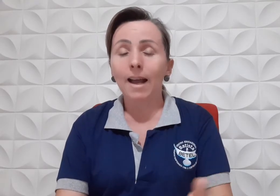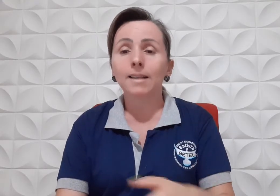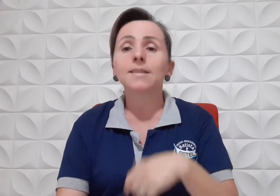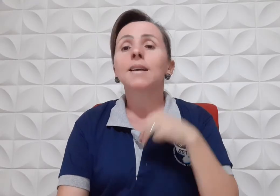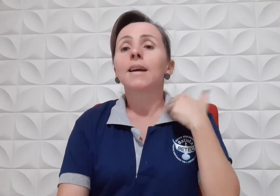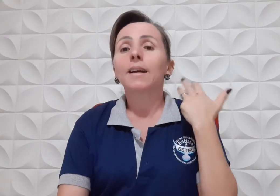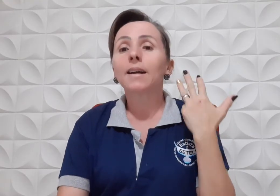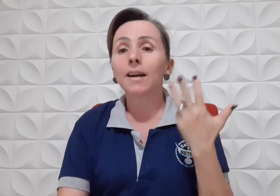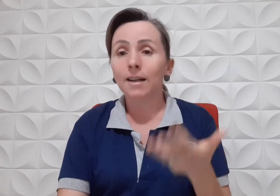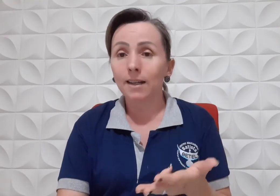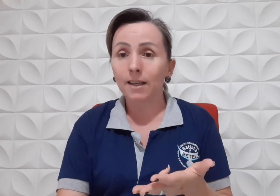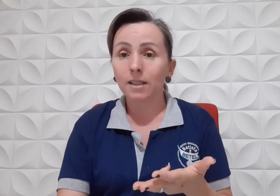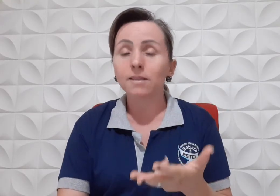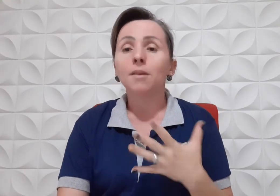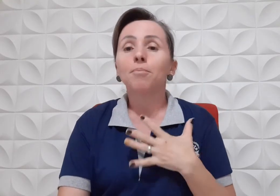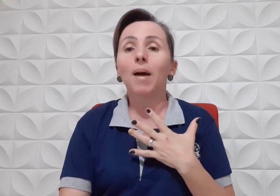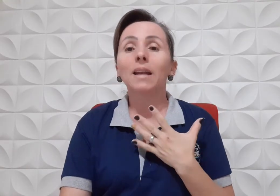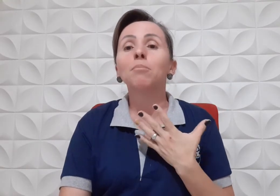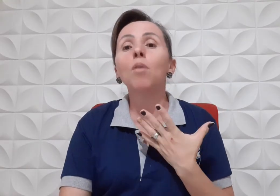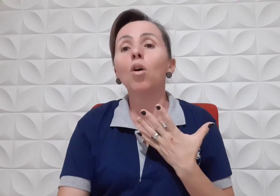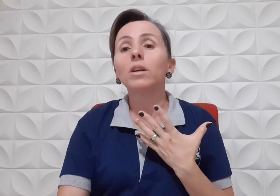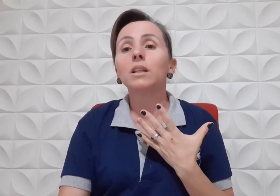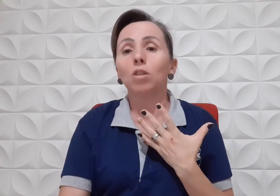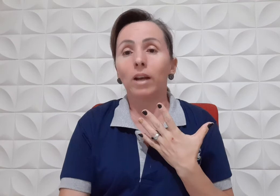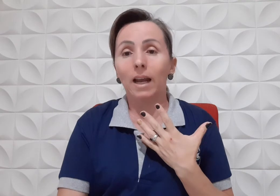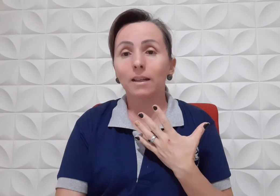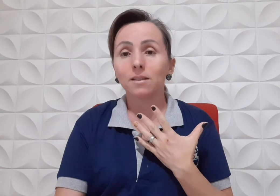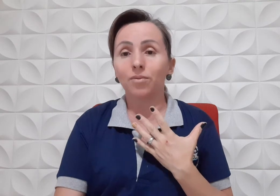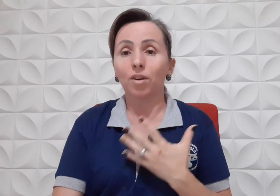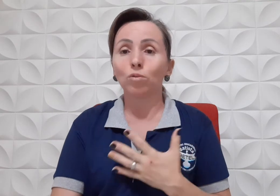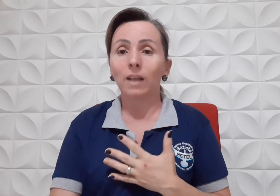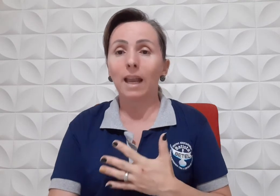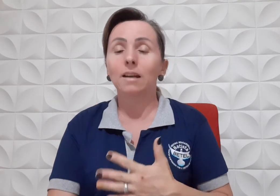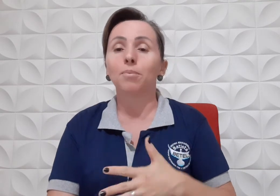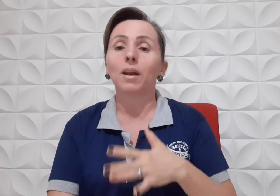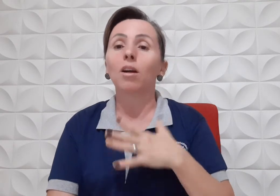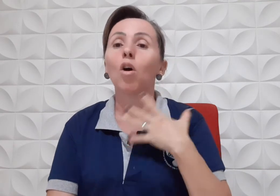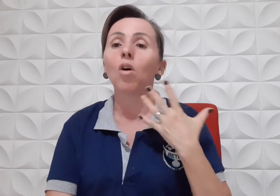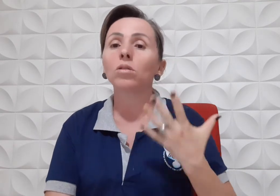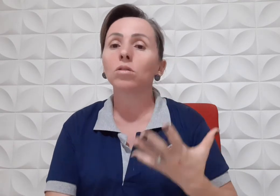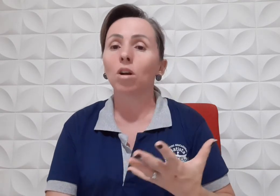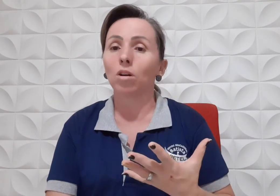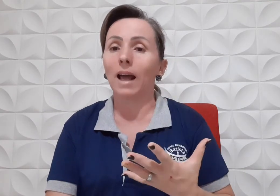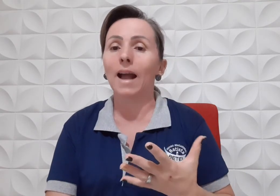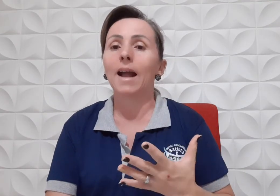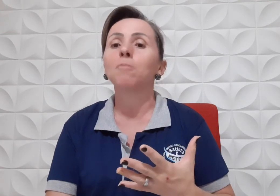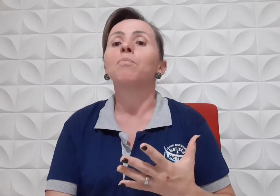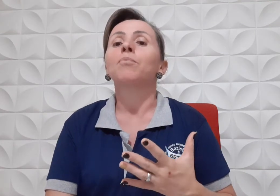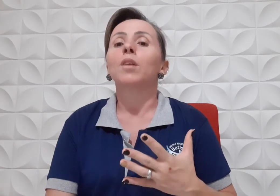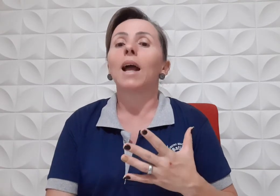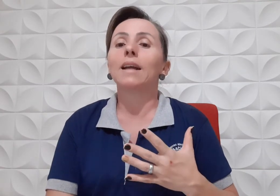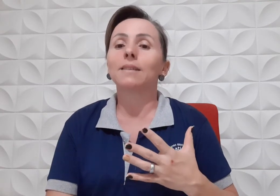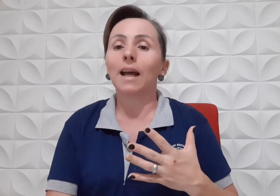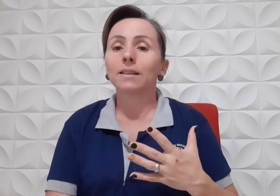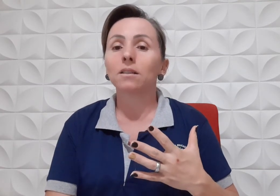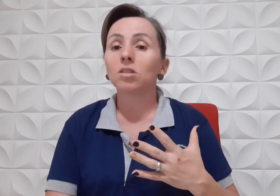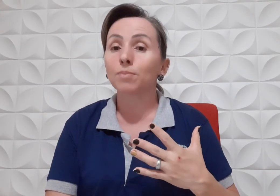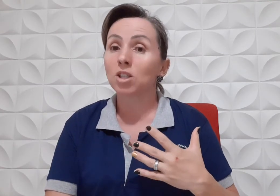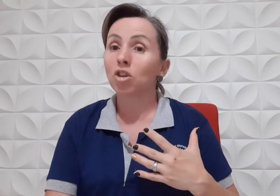policiais, cães, para monitorar essa fronteira, para controlar a entrada dos